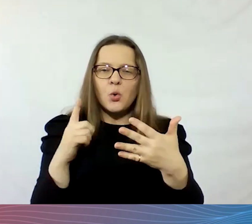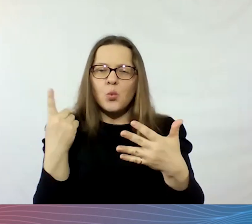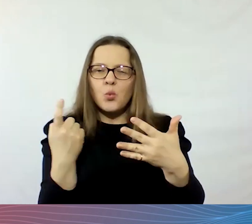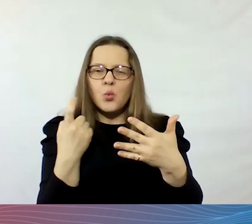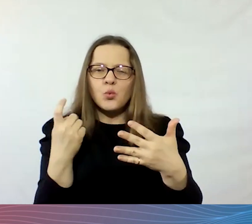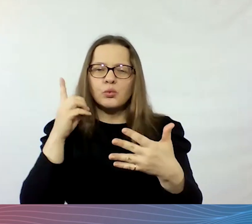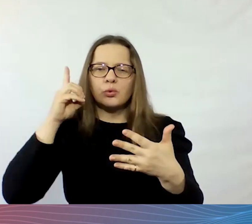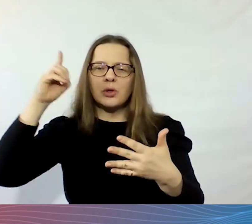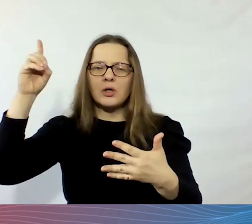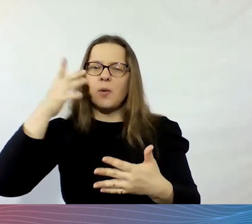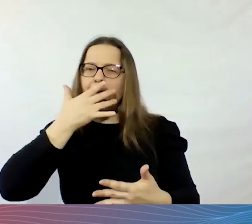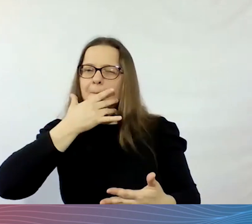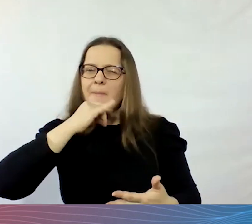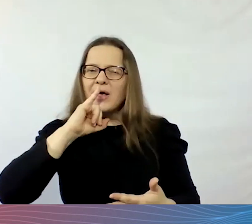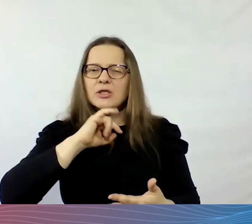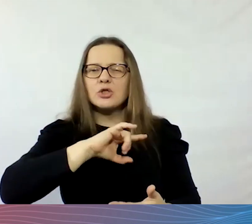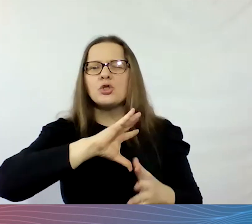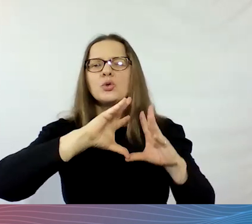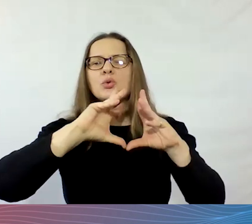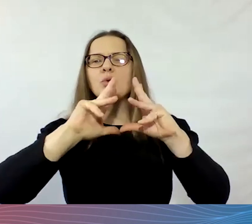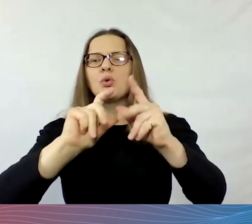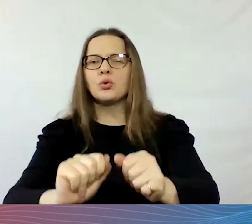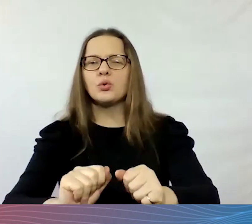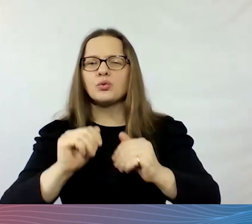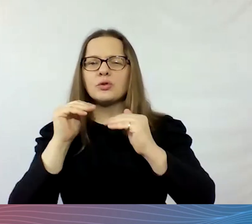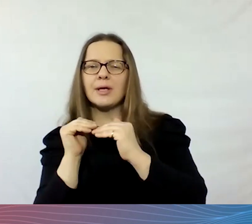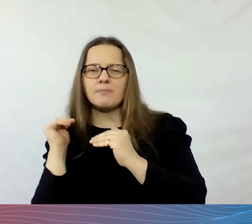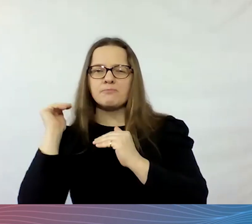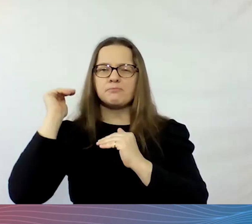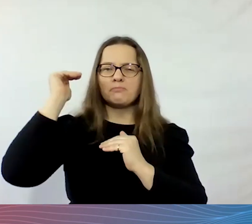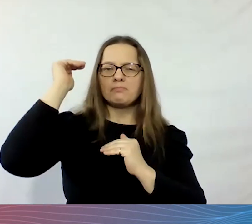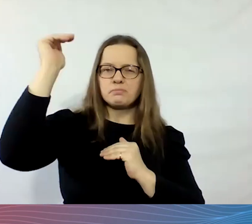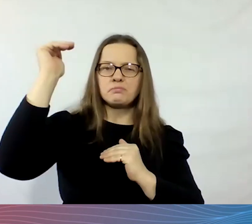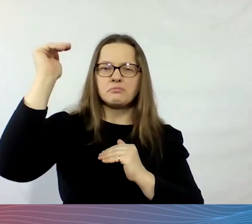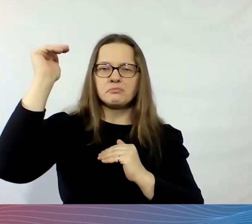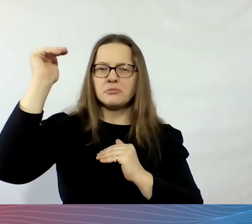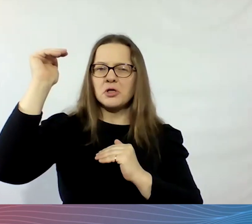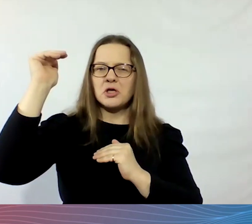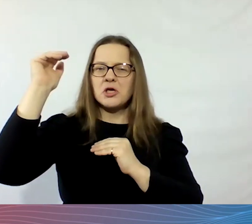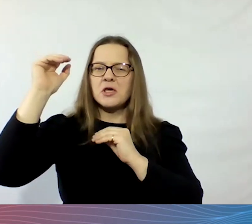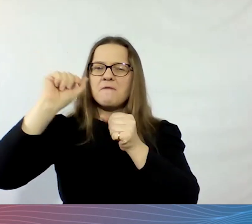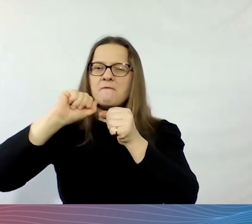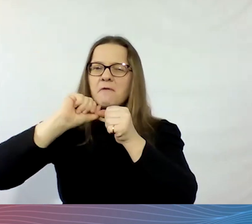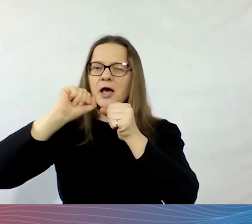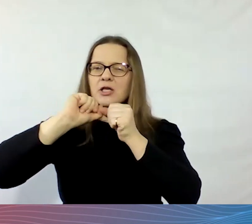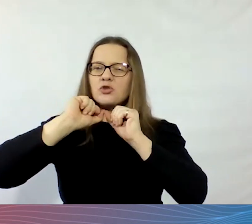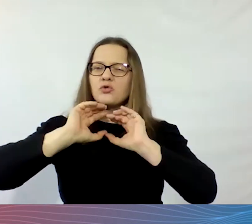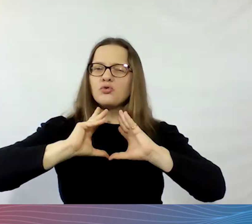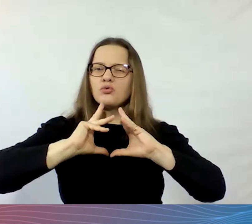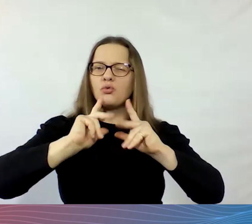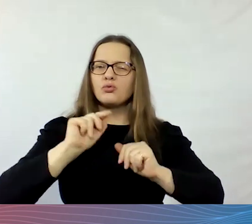de todos, o qual é sobre todos, age por meio de todos e está